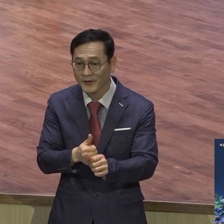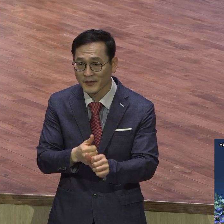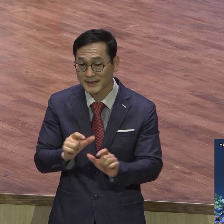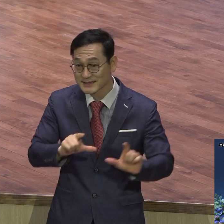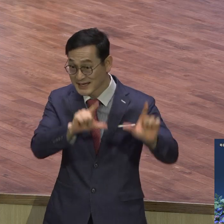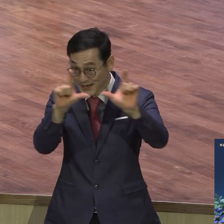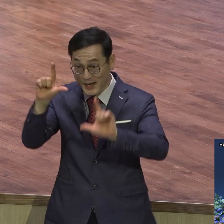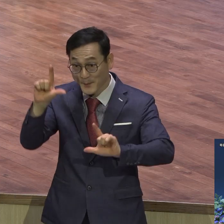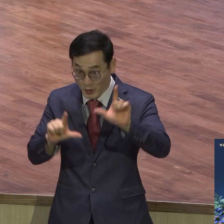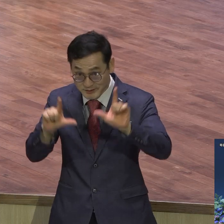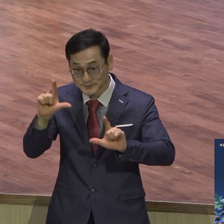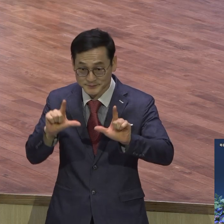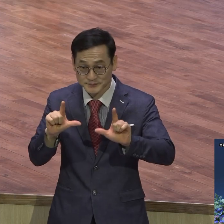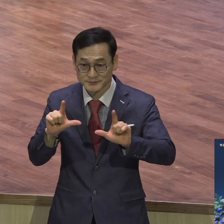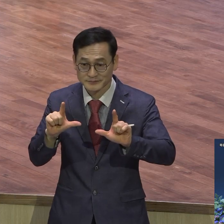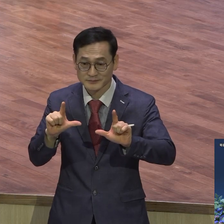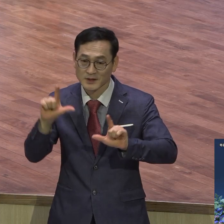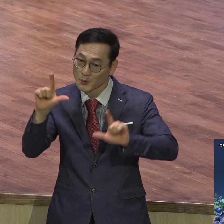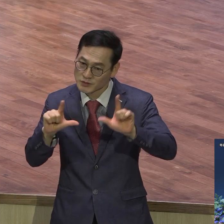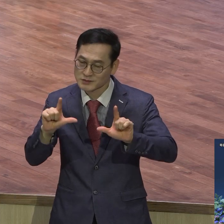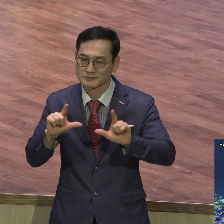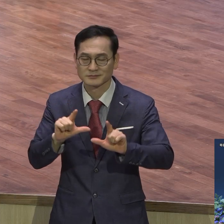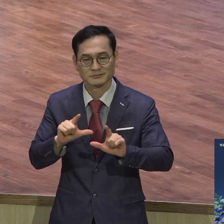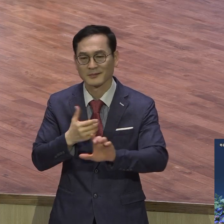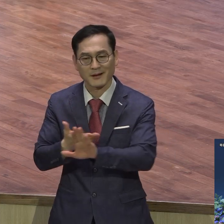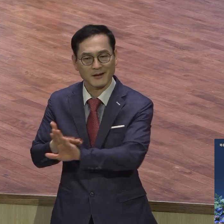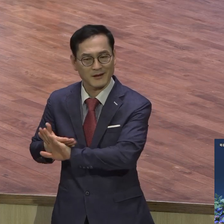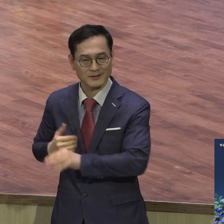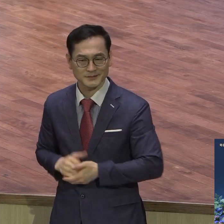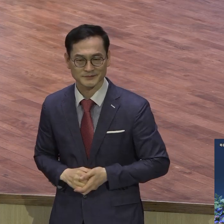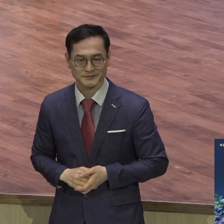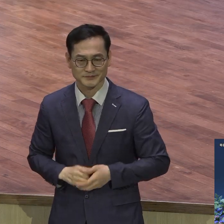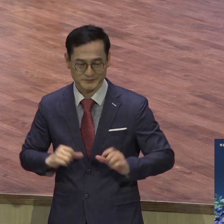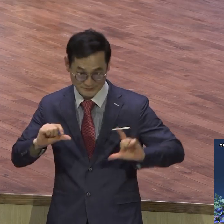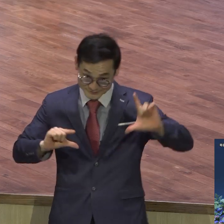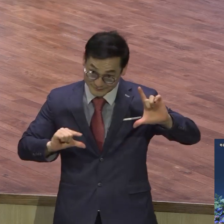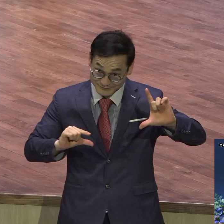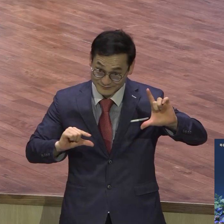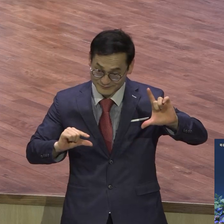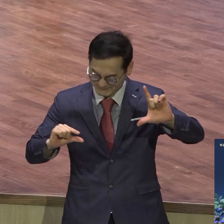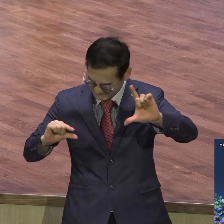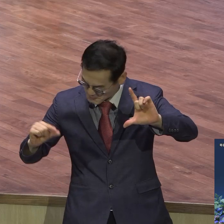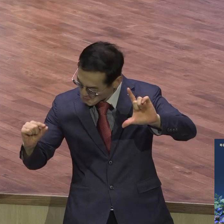모습이 달라집니다. 내가 얼마나 어느 쪽을 많이 하느냐 확 달라집니다.